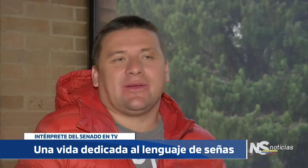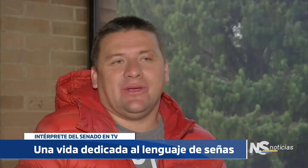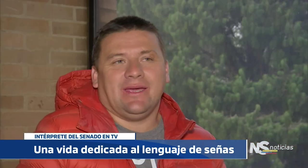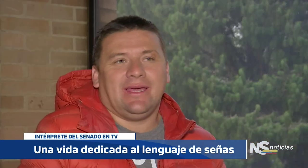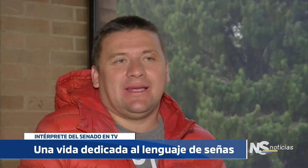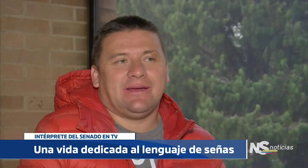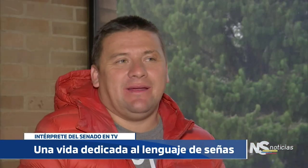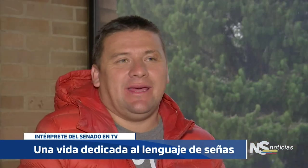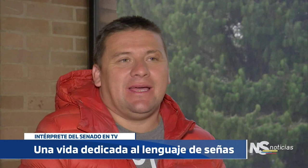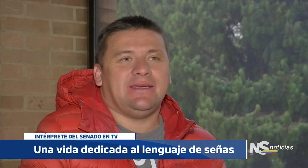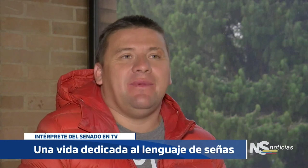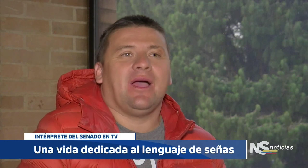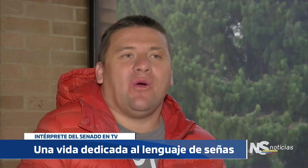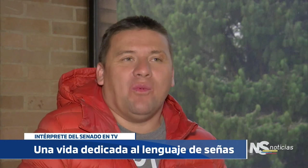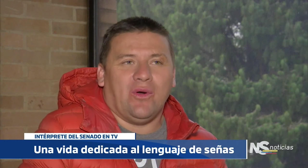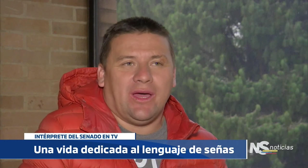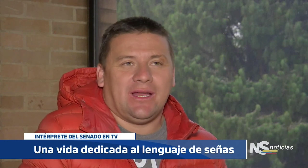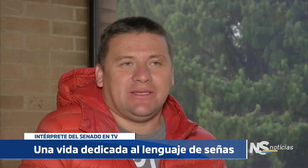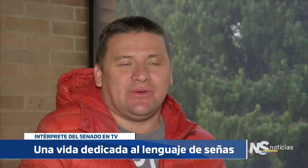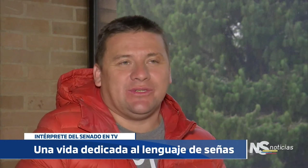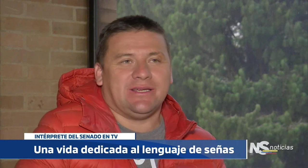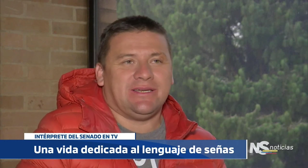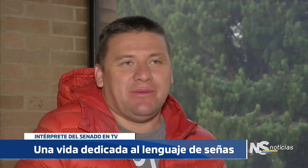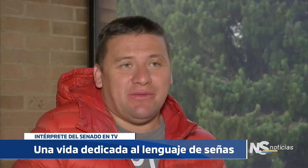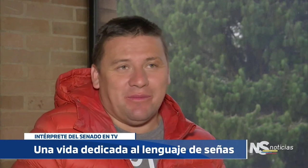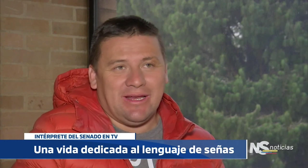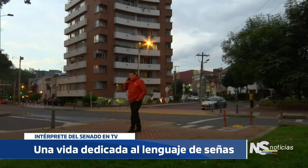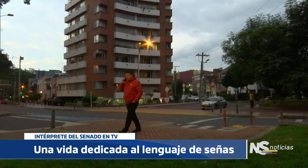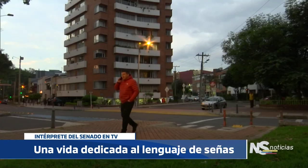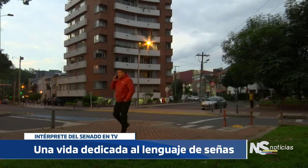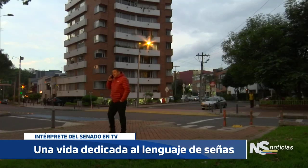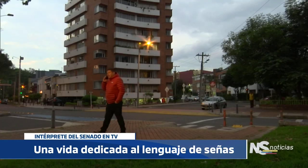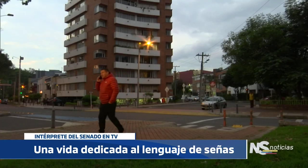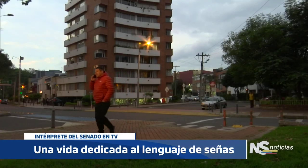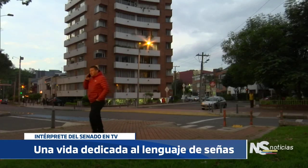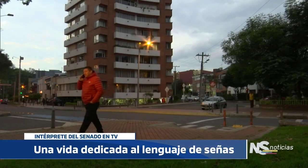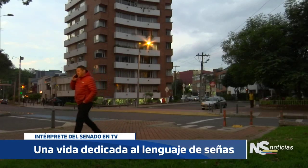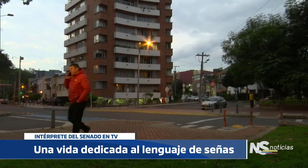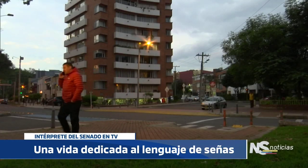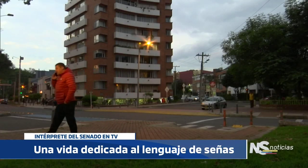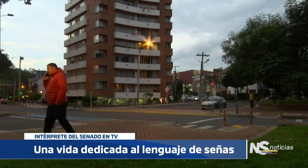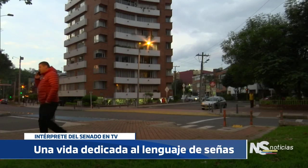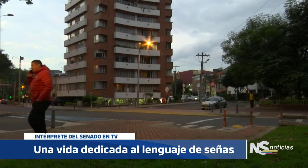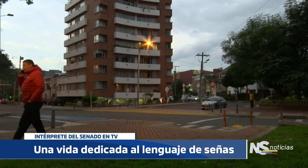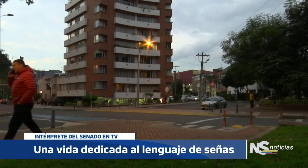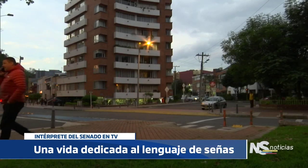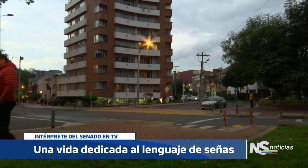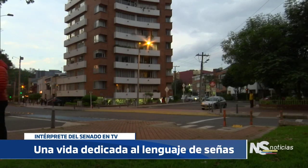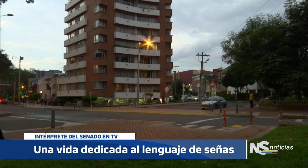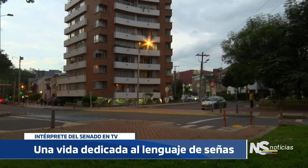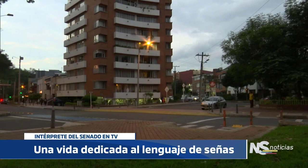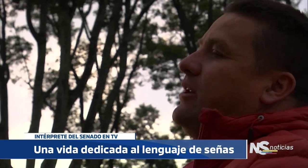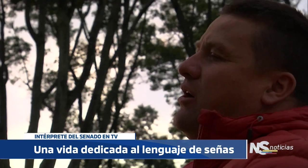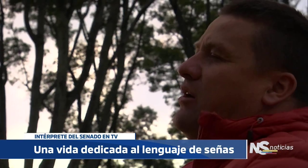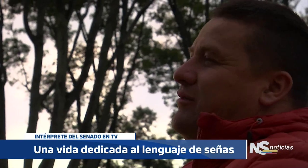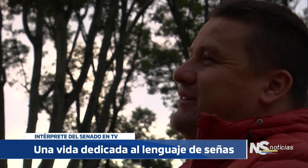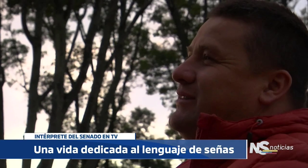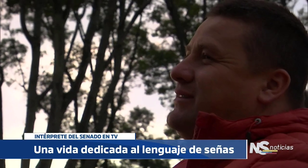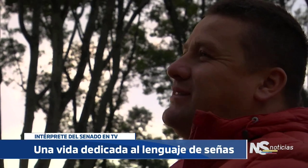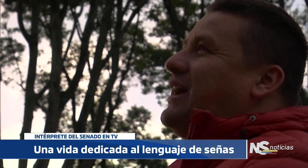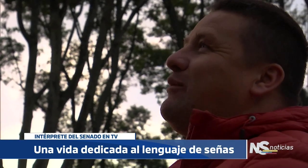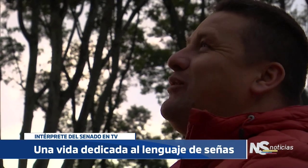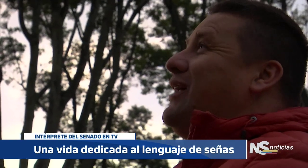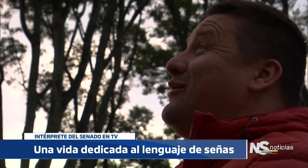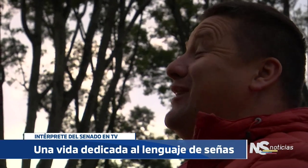Y desarrollé las habilidades y me acomodé a las circunstancias de mi familia. En su niñez vivió momentos difíciles. La gente se burlaba de